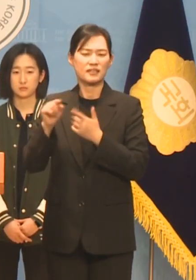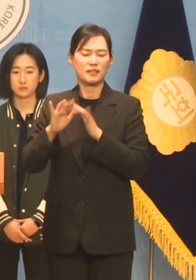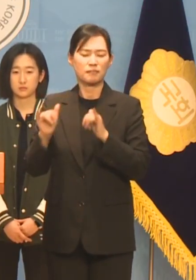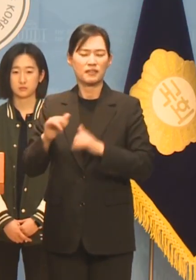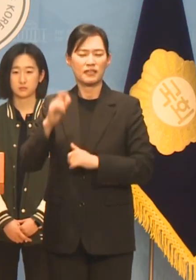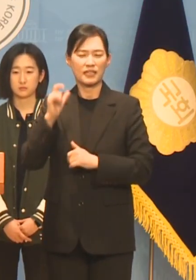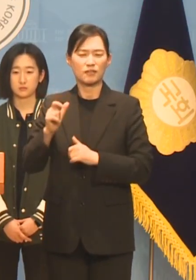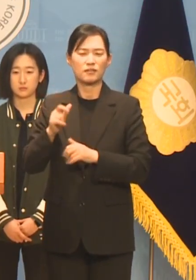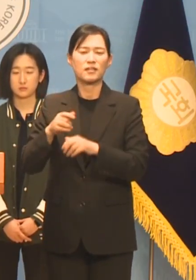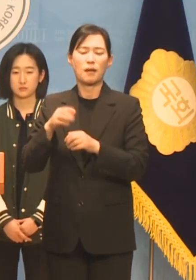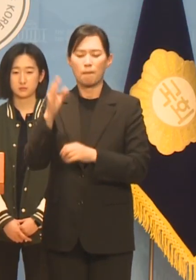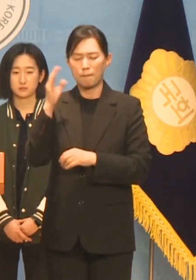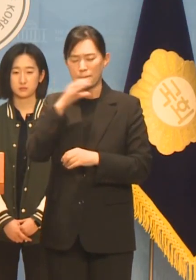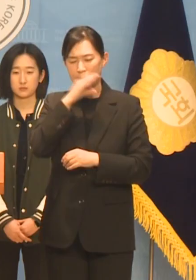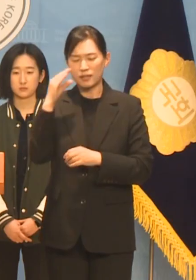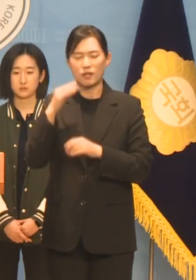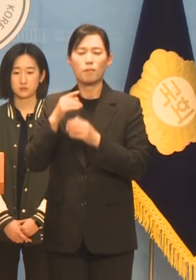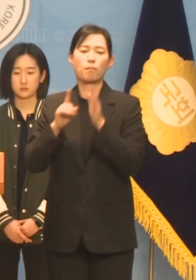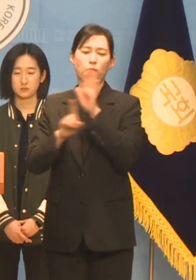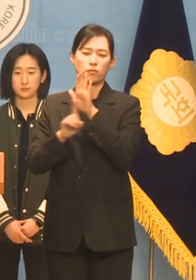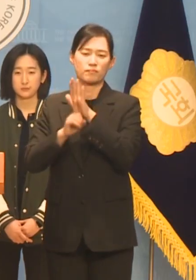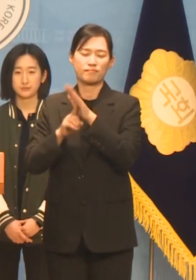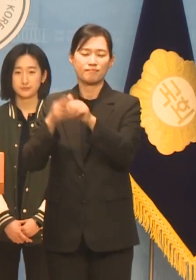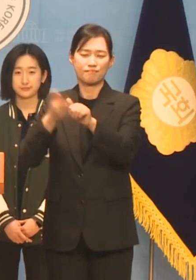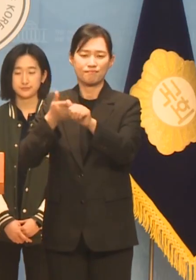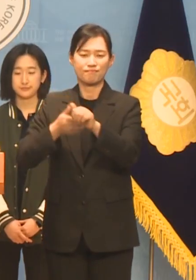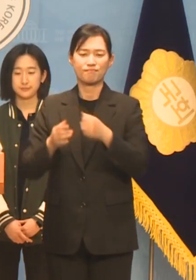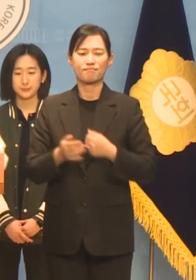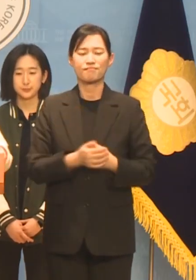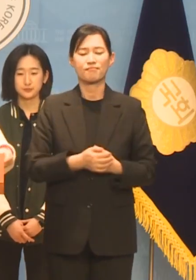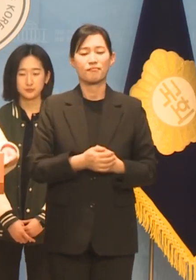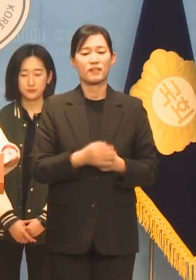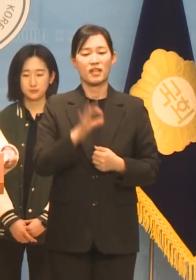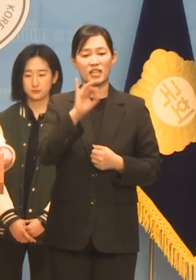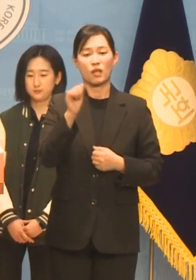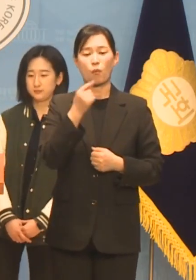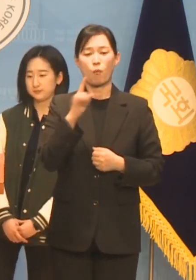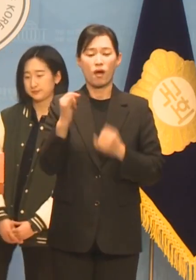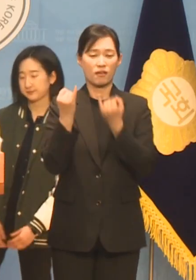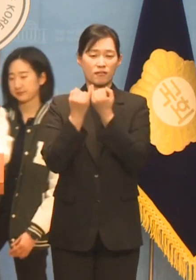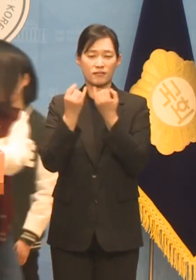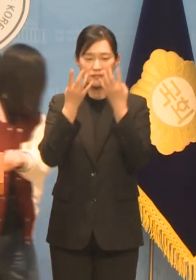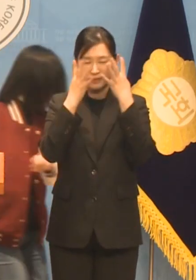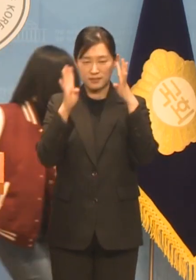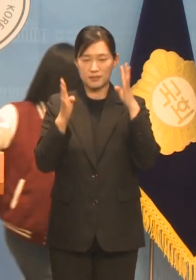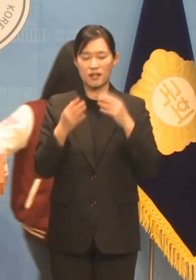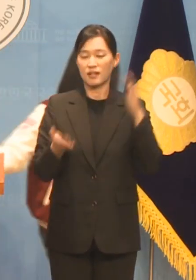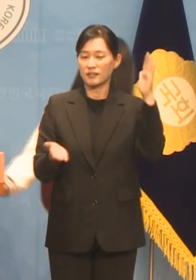촉구합니다. 다음으로는 이화여대 김수아 학우의 발언이 있겠습니다.